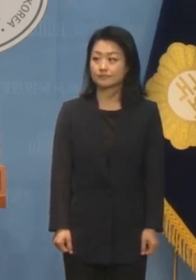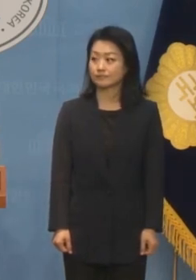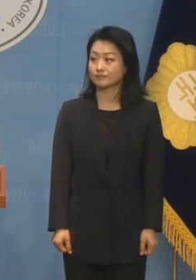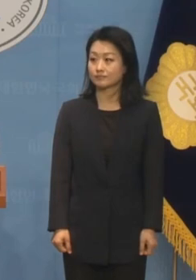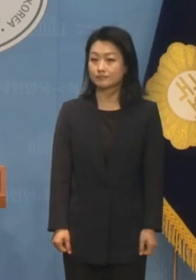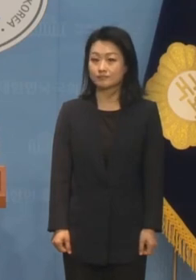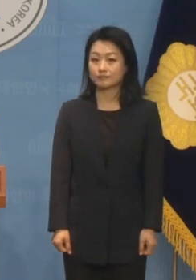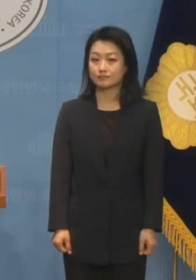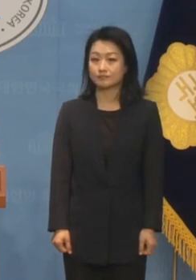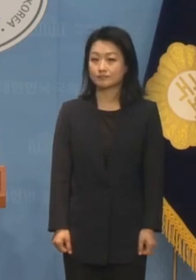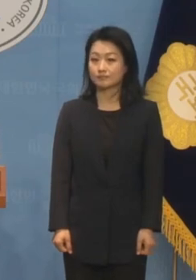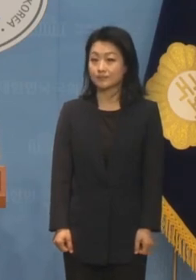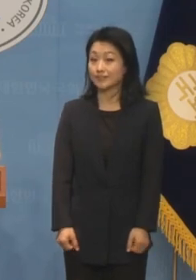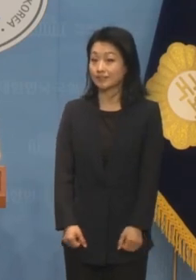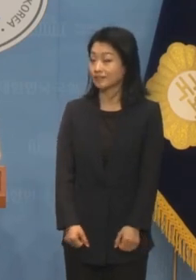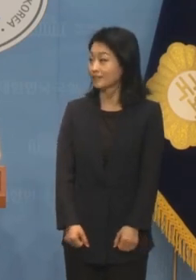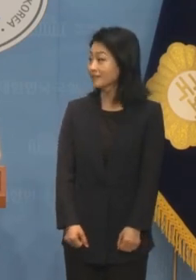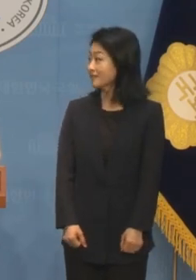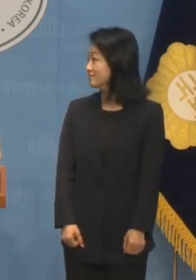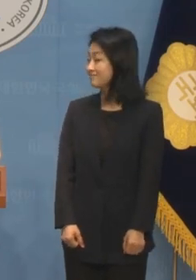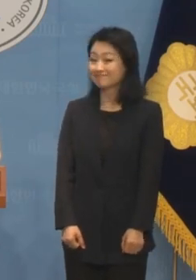촬영 준비되면 하려고요.